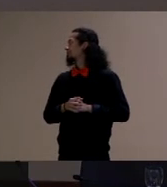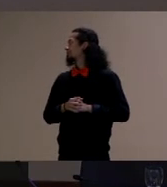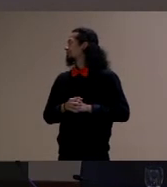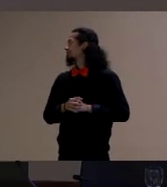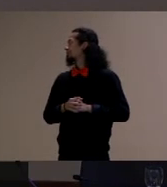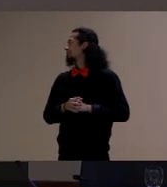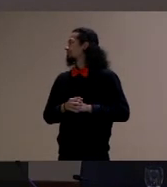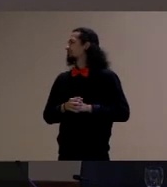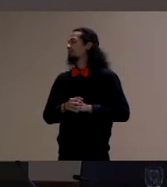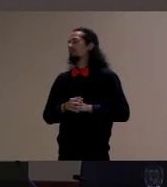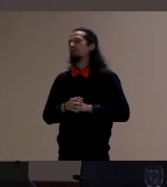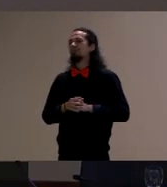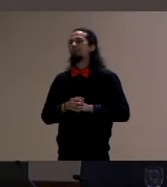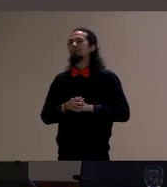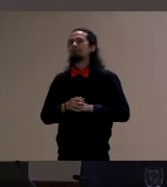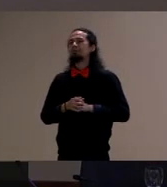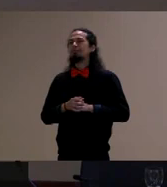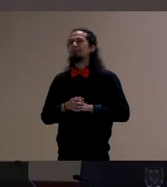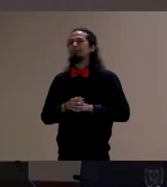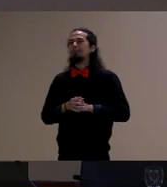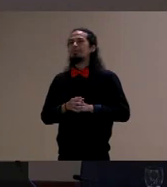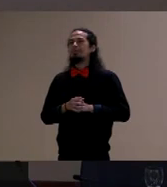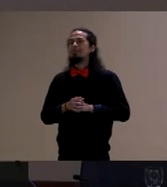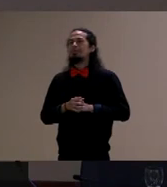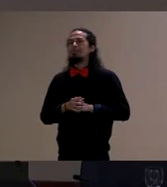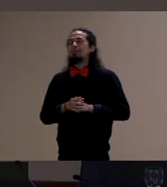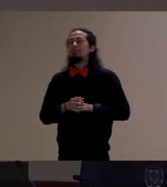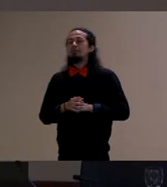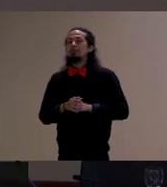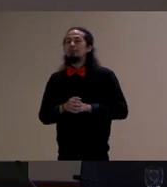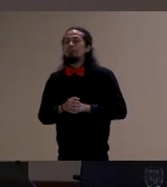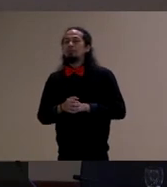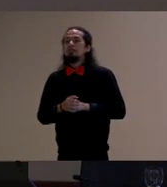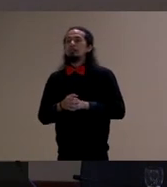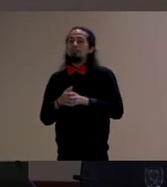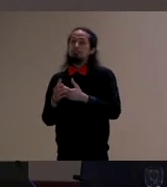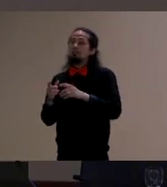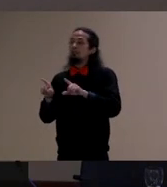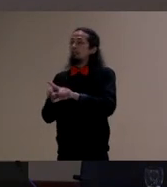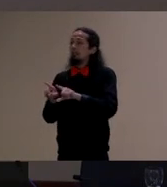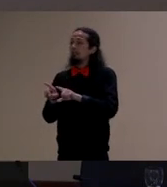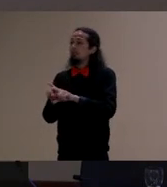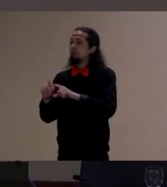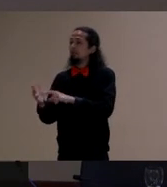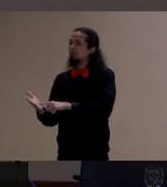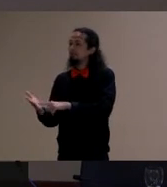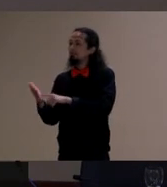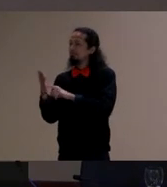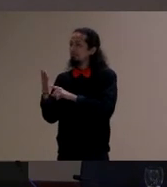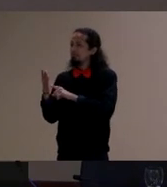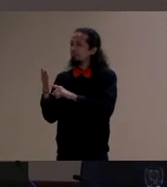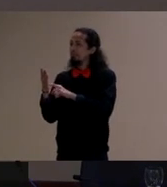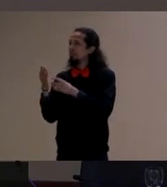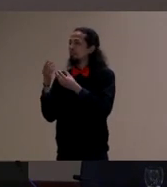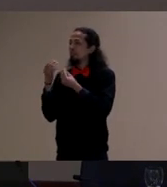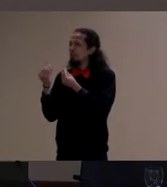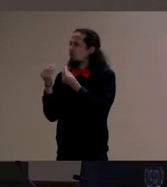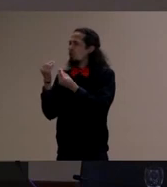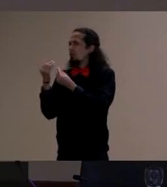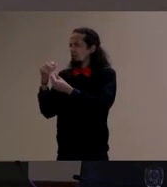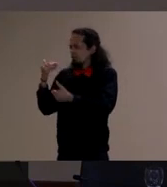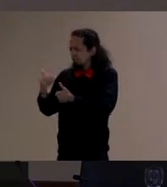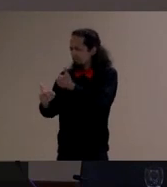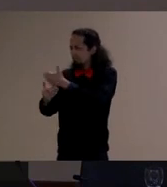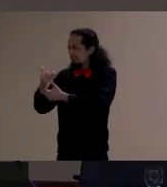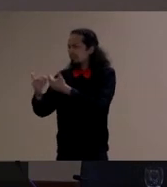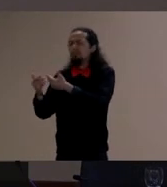e também nos deu indicações de como fazer esse processo em que diz que a bem